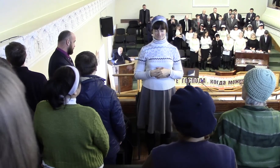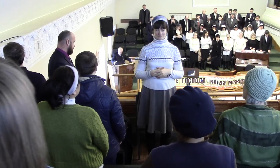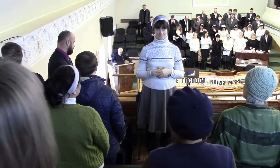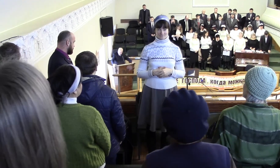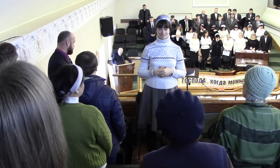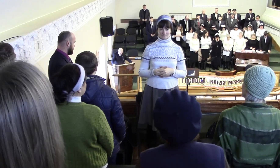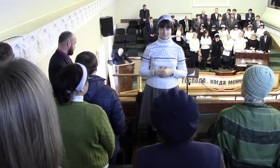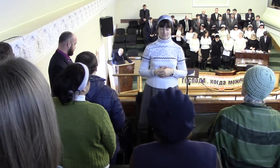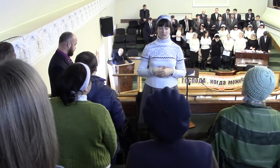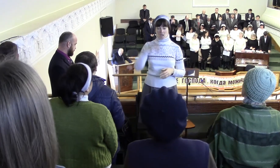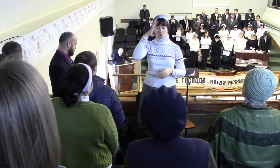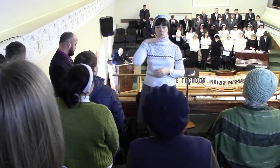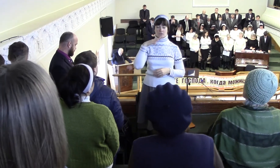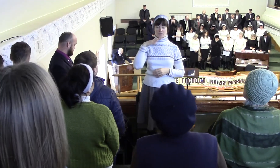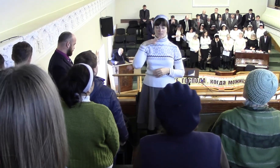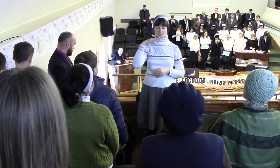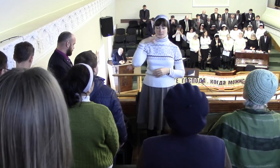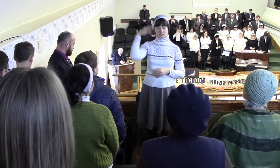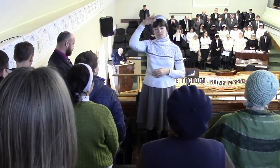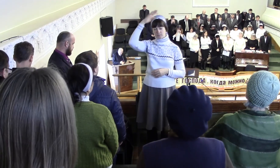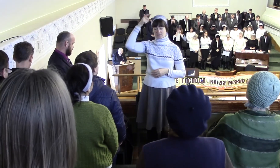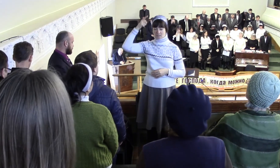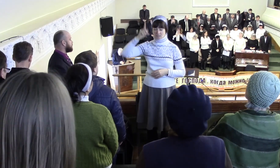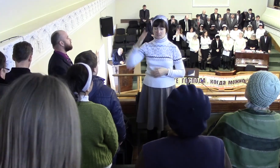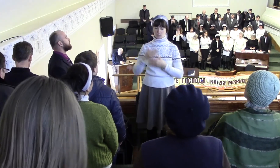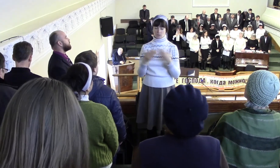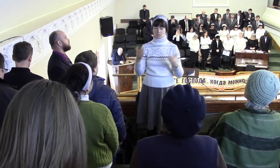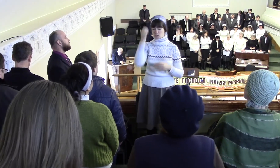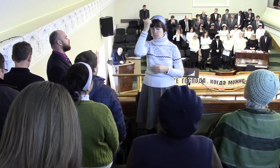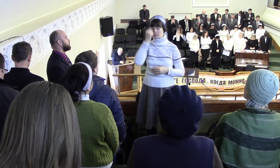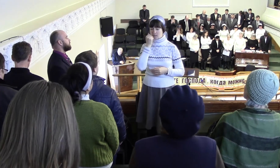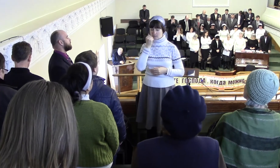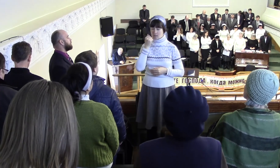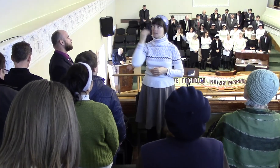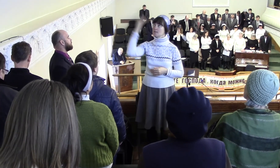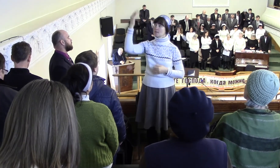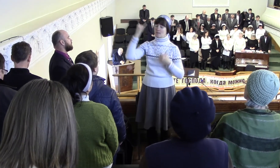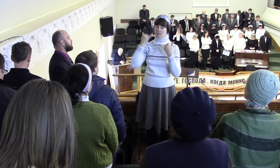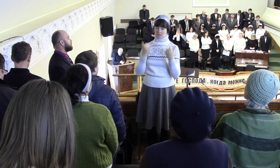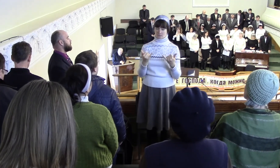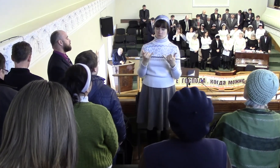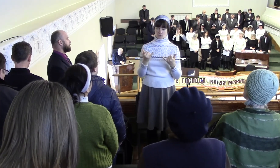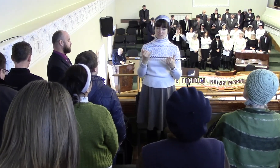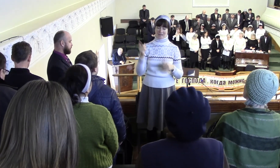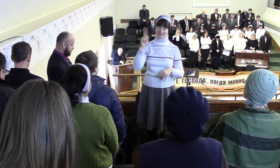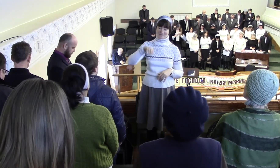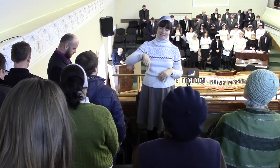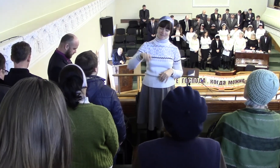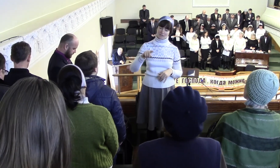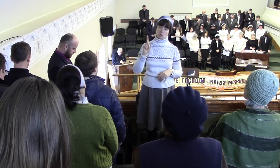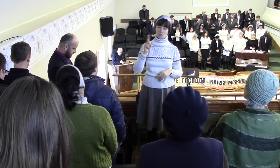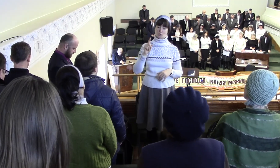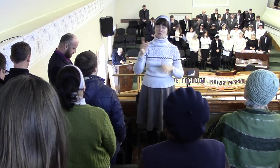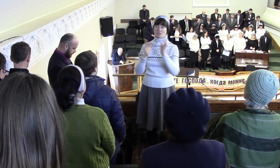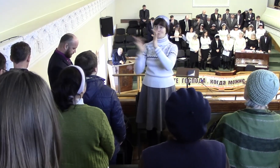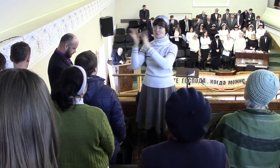жить. Я молюсь. Отец наш Небесный, Господь наш, мы благодарны Тебе сегодня за то, что Иисус Христос умер за нас